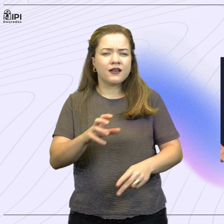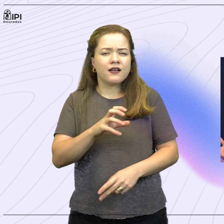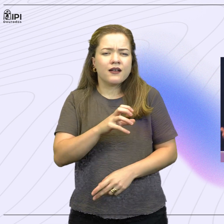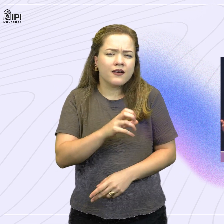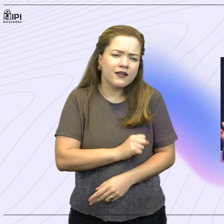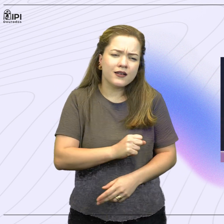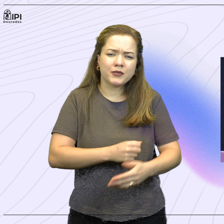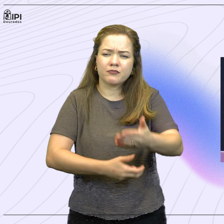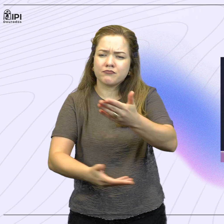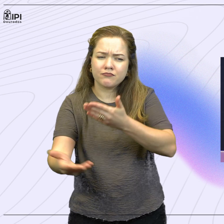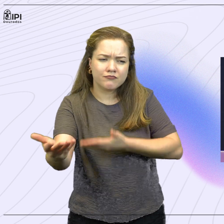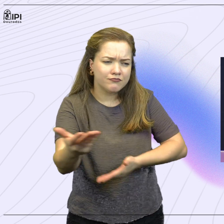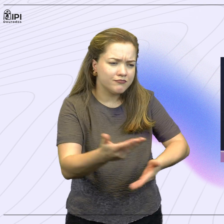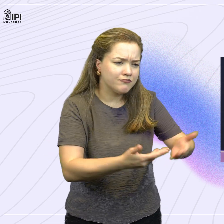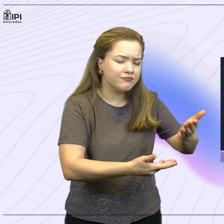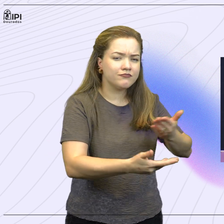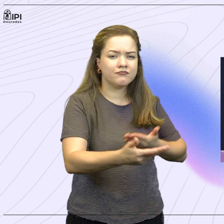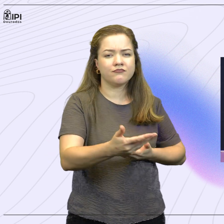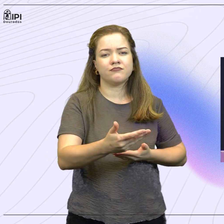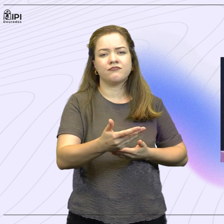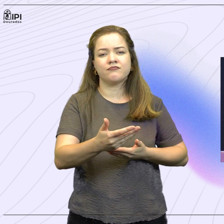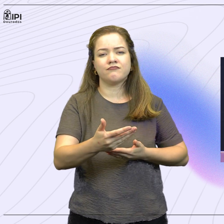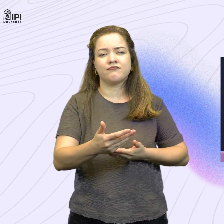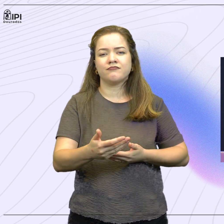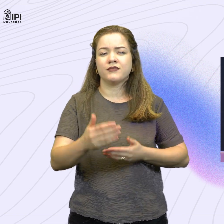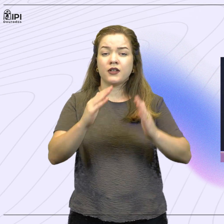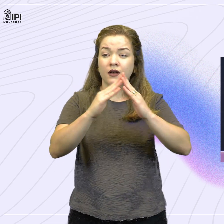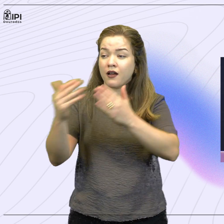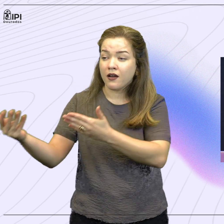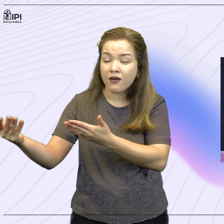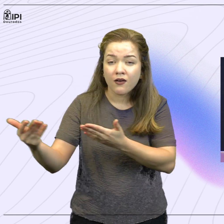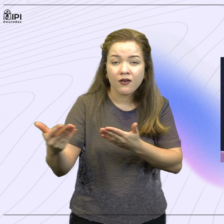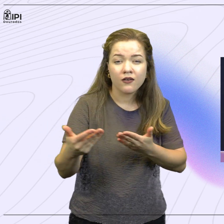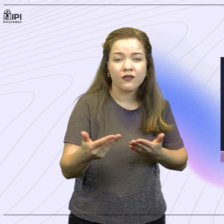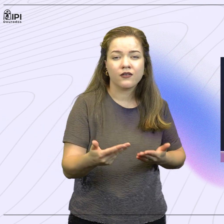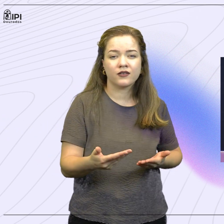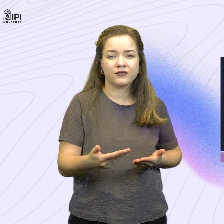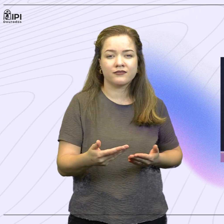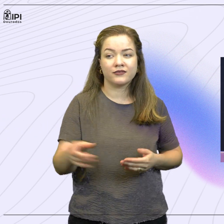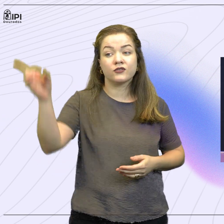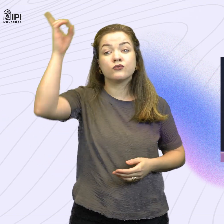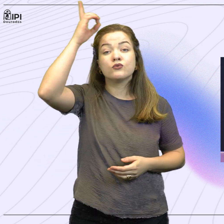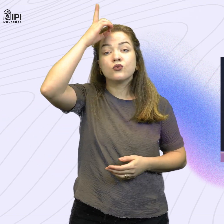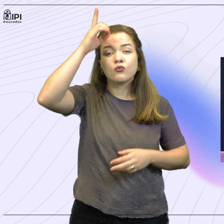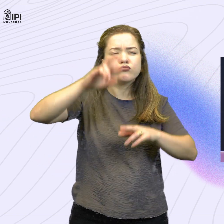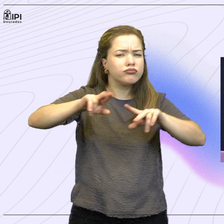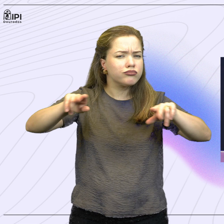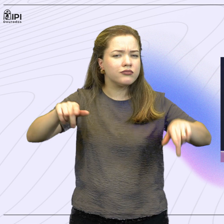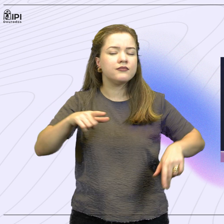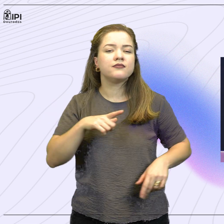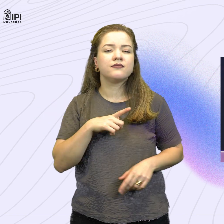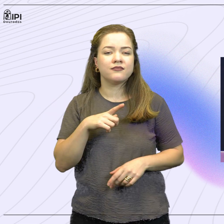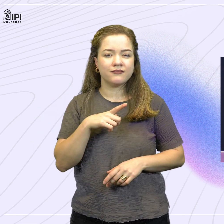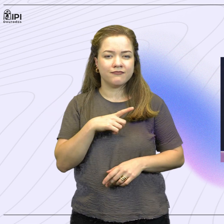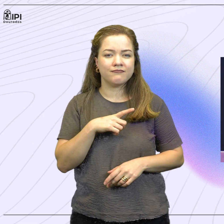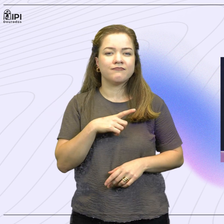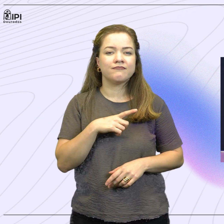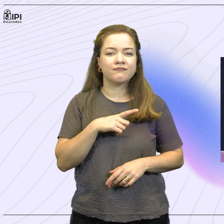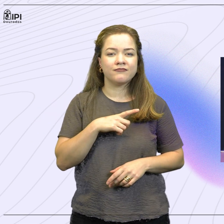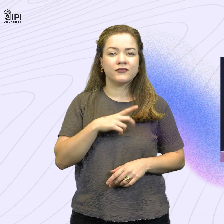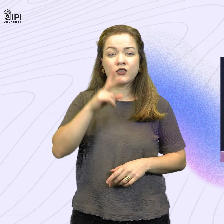um povo que acolhe, que é hospitaleiro, é um povo que tem dons, é um povo que a sua